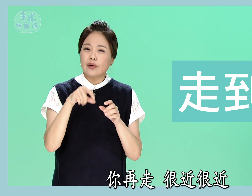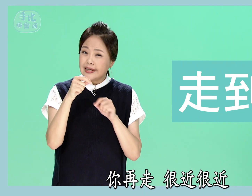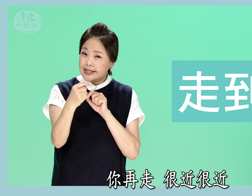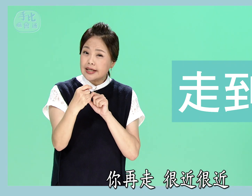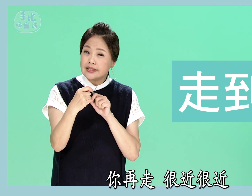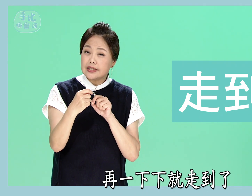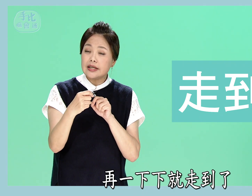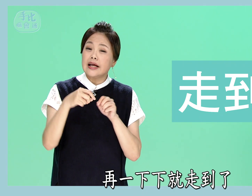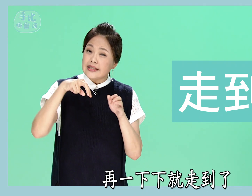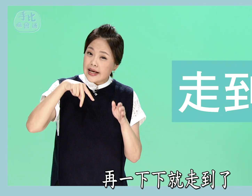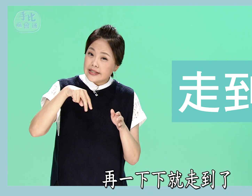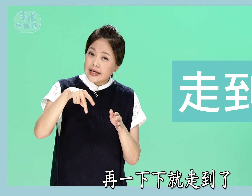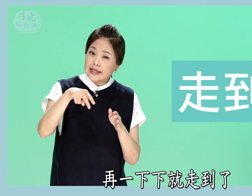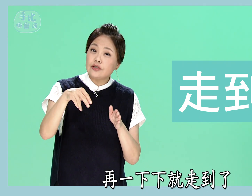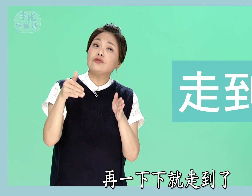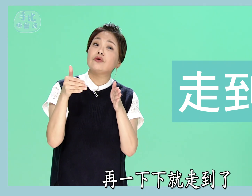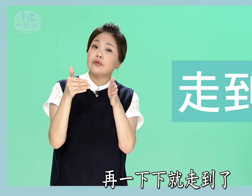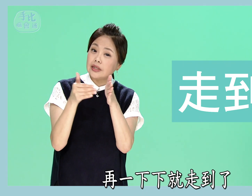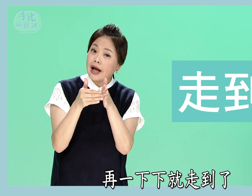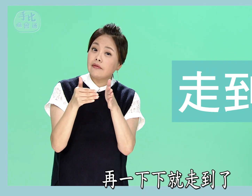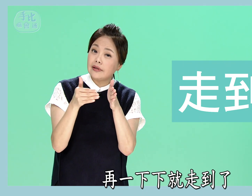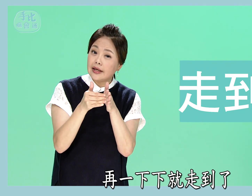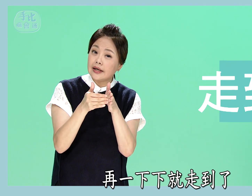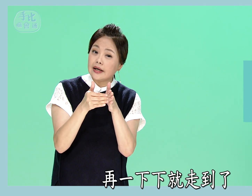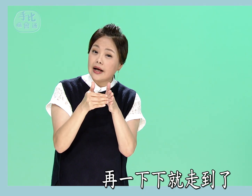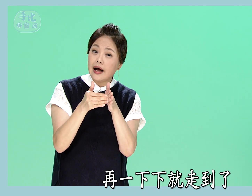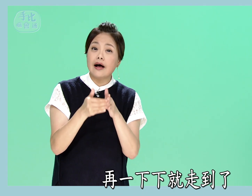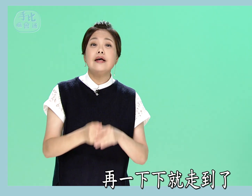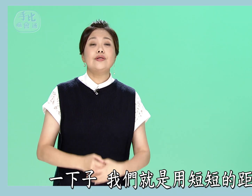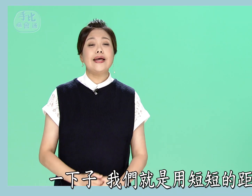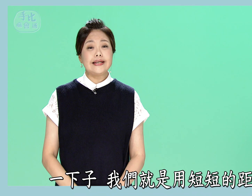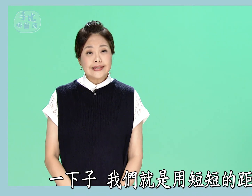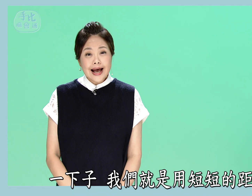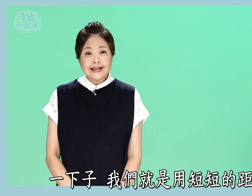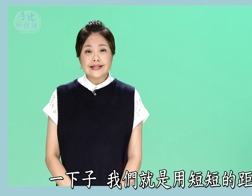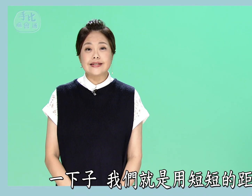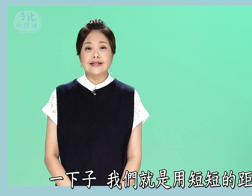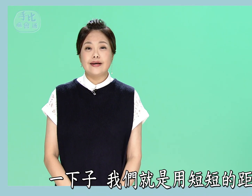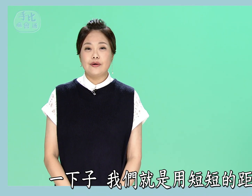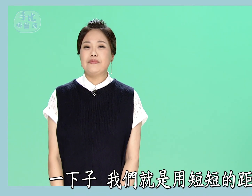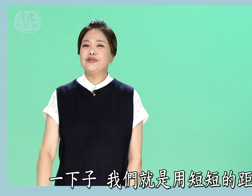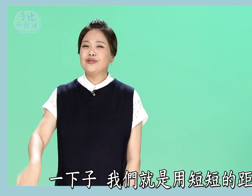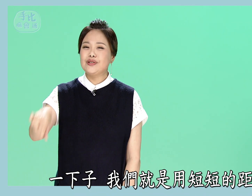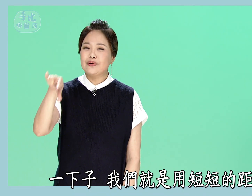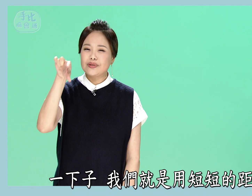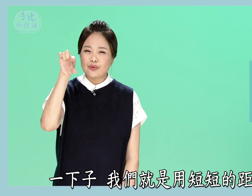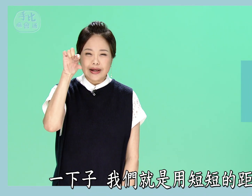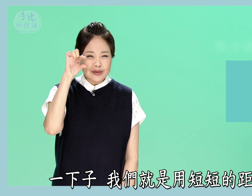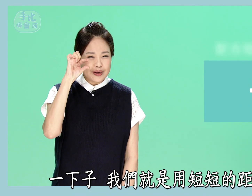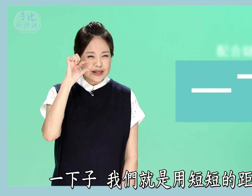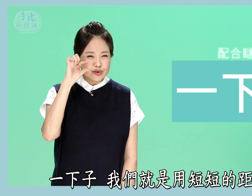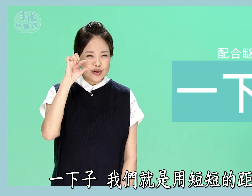近很近，再一下下就走到了，好，所以一下子我们就是用短短的距离